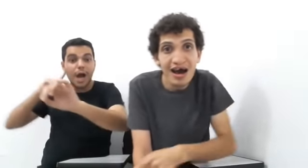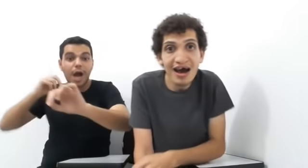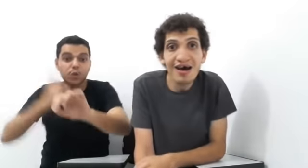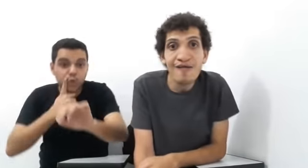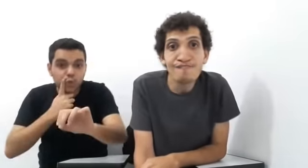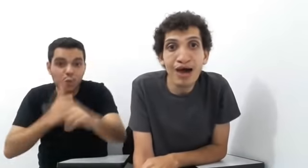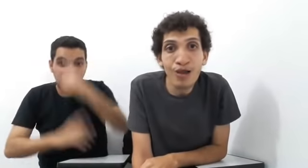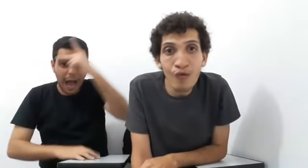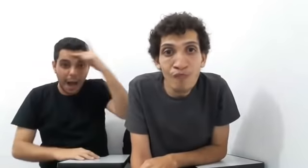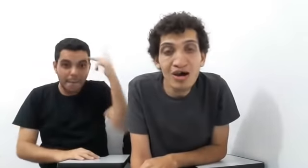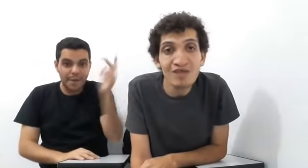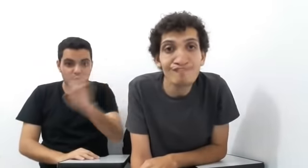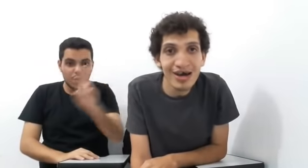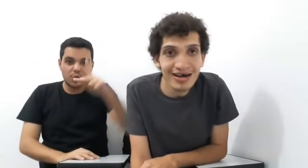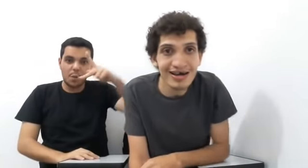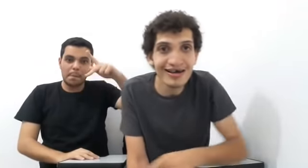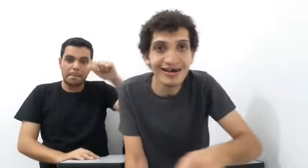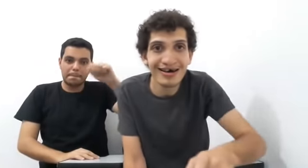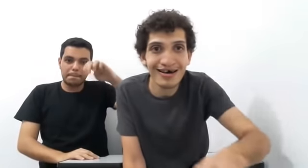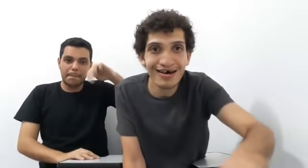a Paloma Pan.